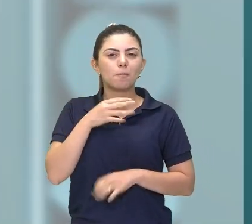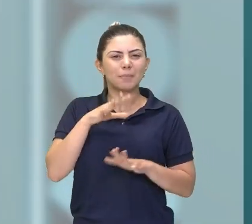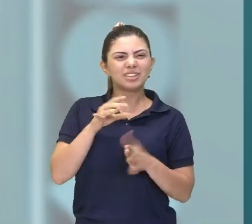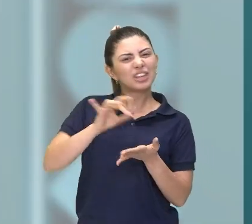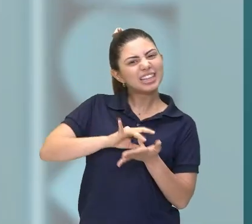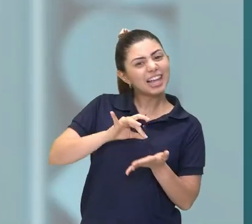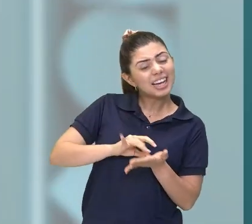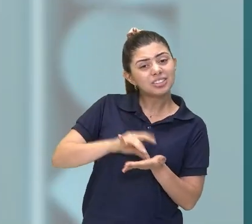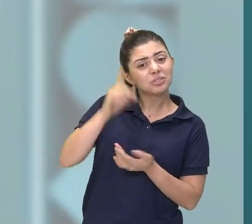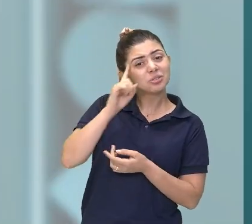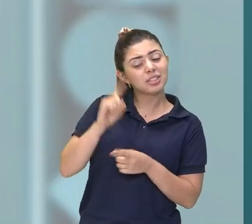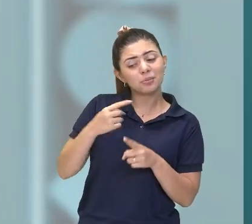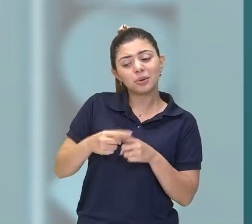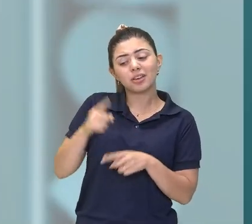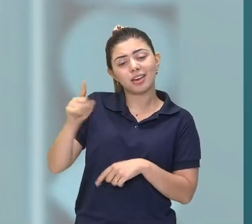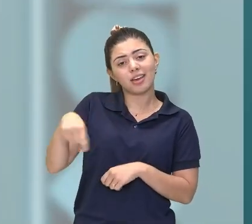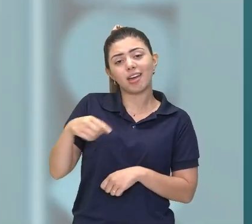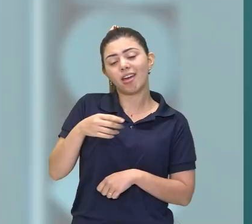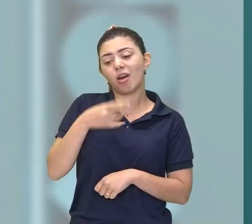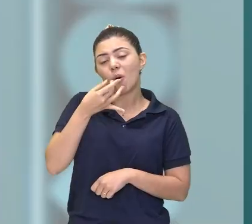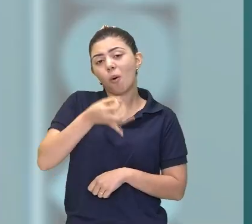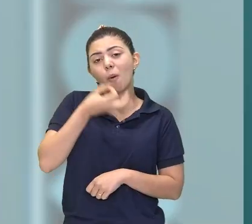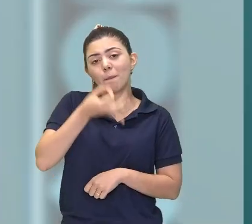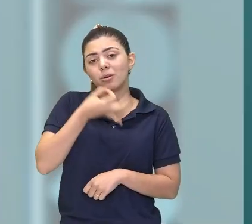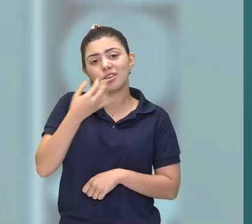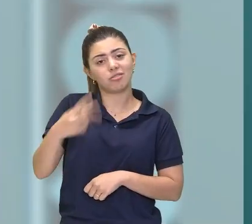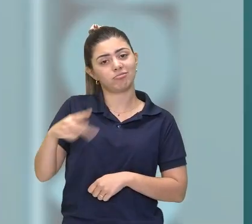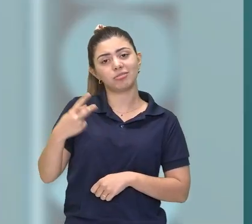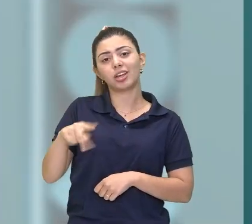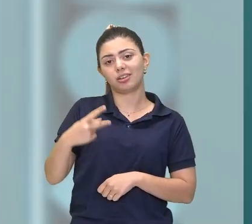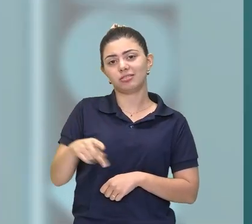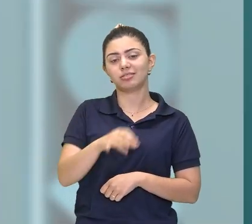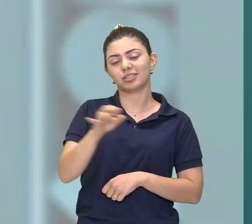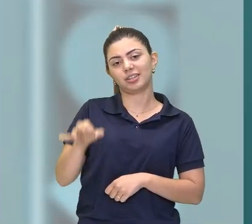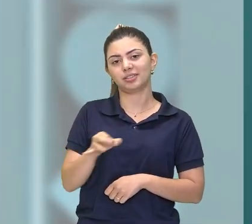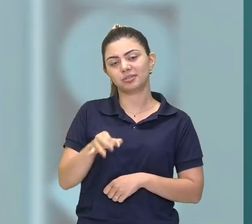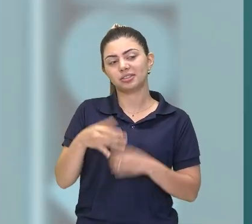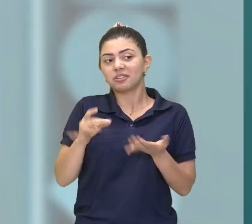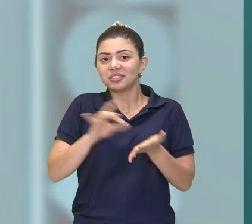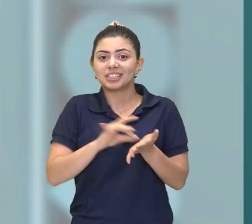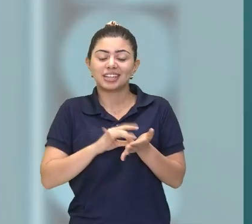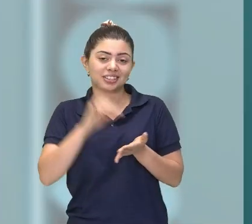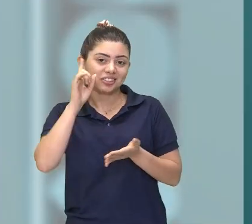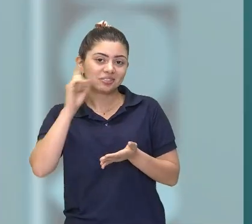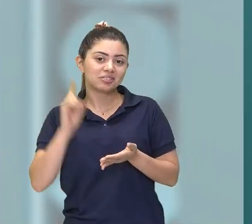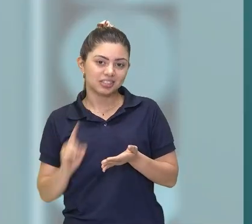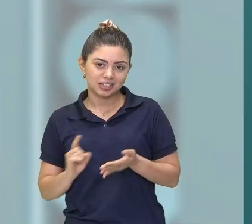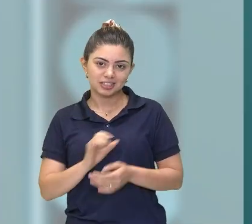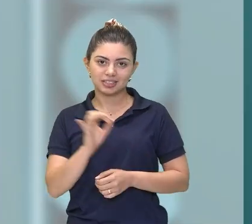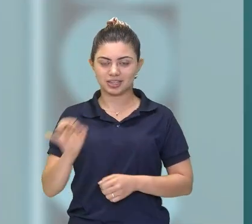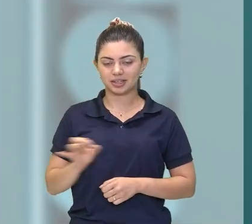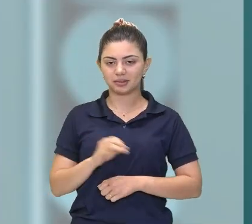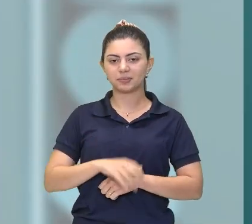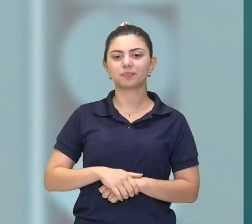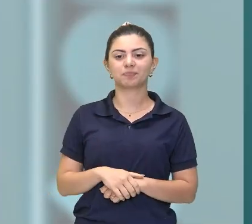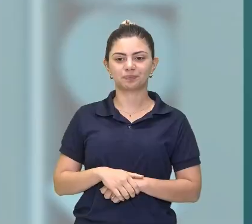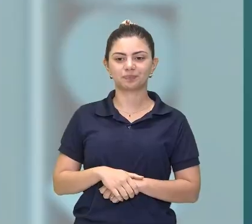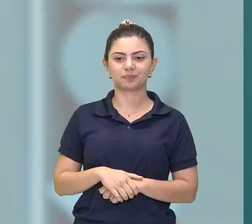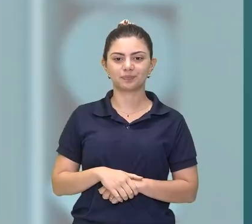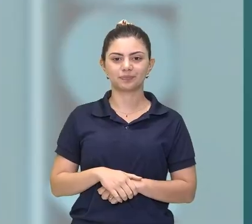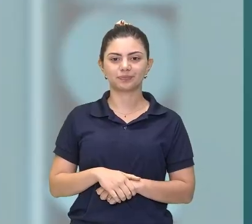Está partindo das impressões, da opinião de quem escreveu aí essa parte sobre Iracema,